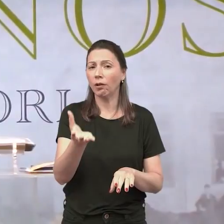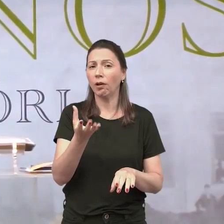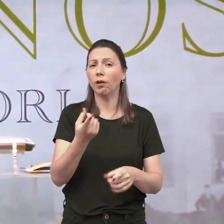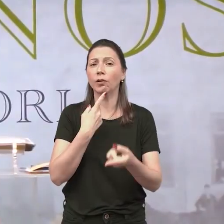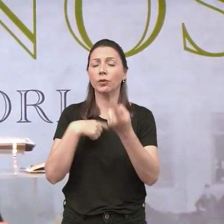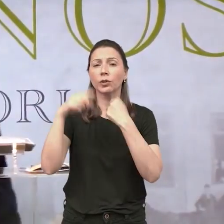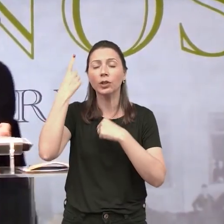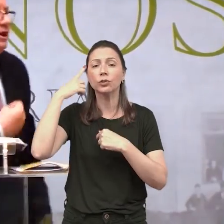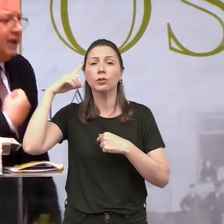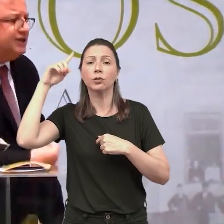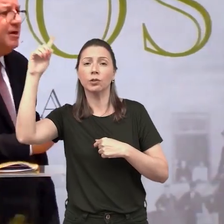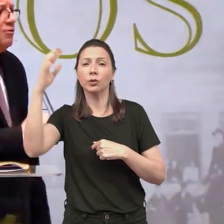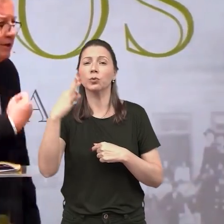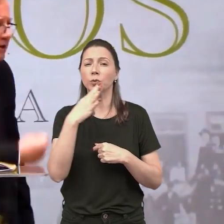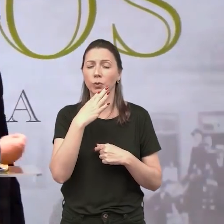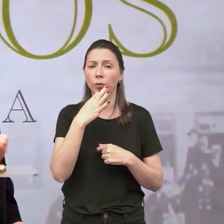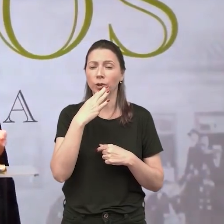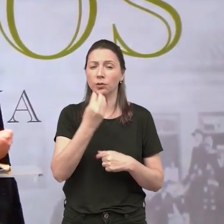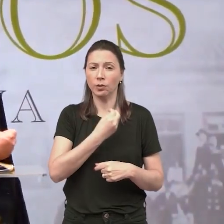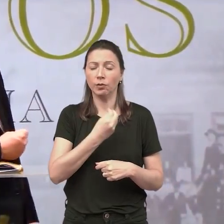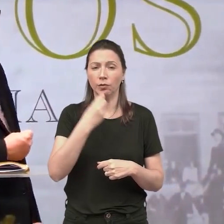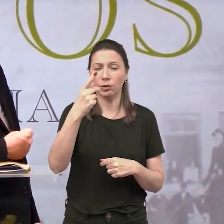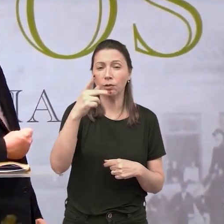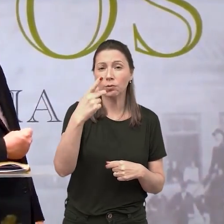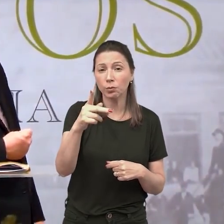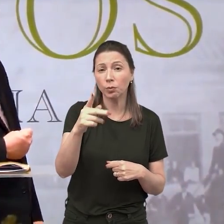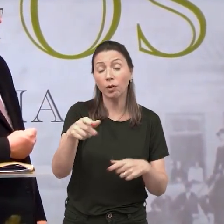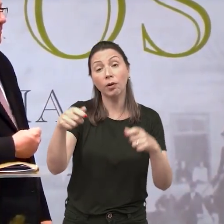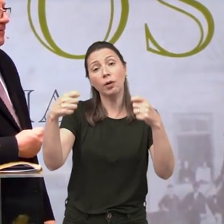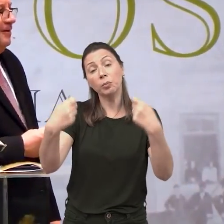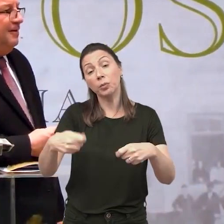Tenha comunhão íntima com Deus.